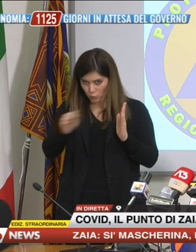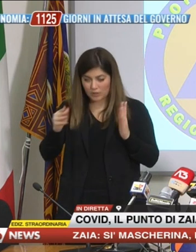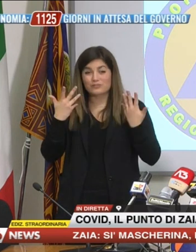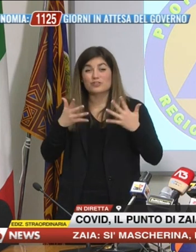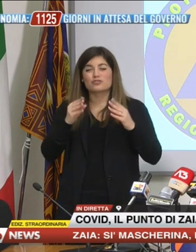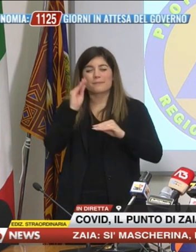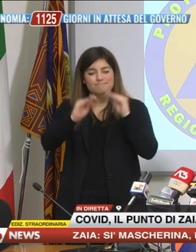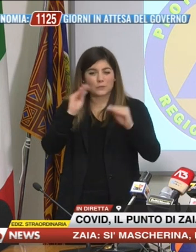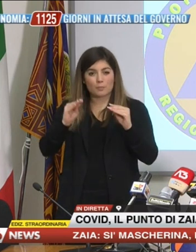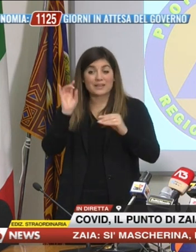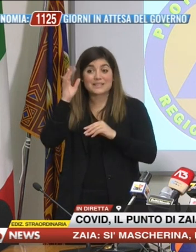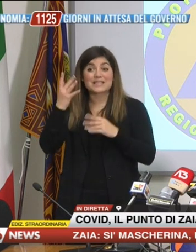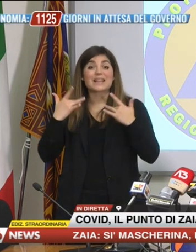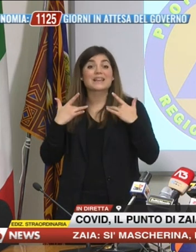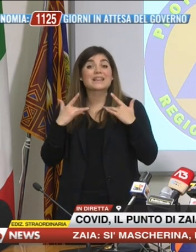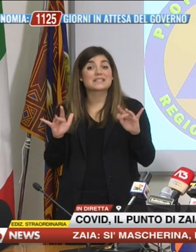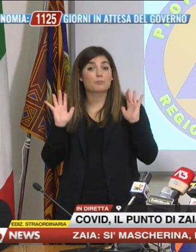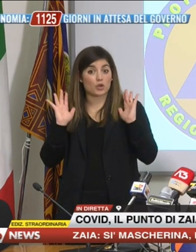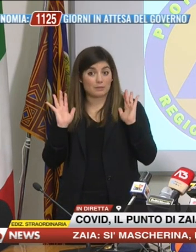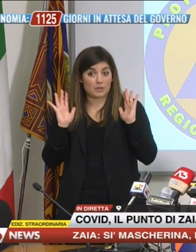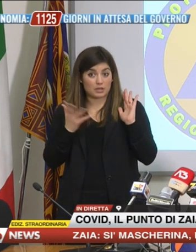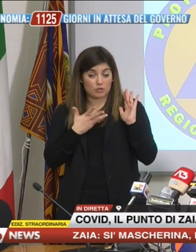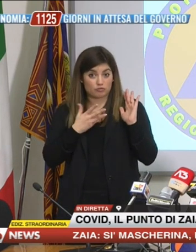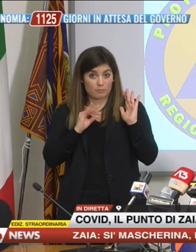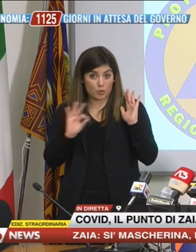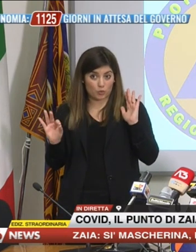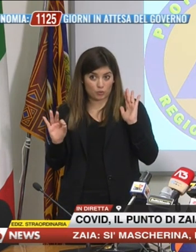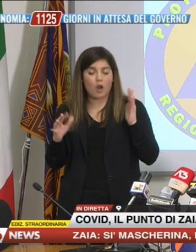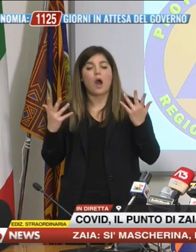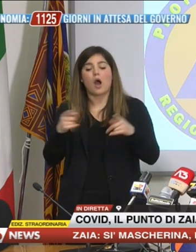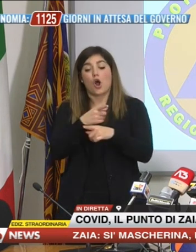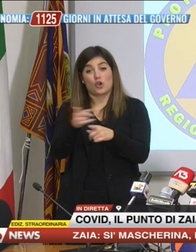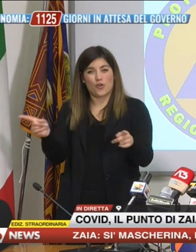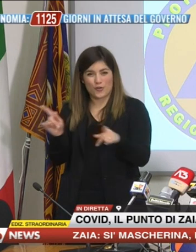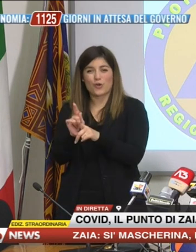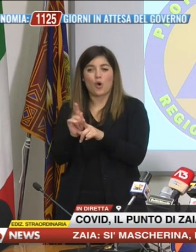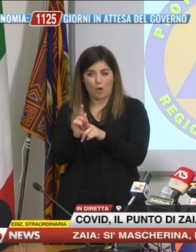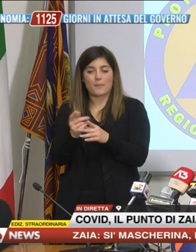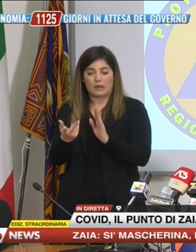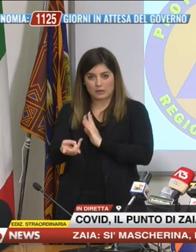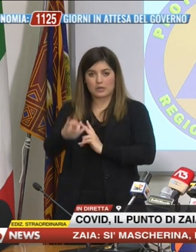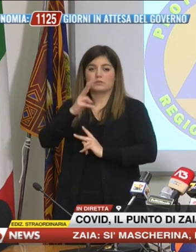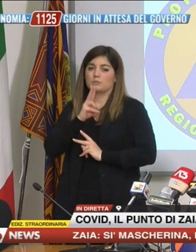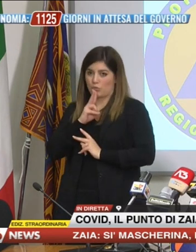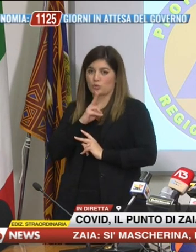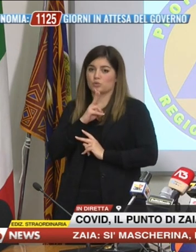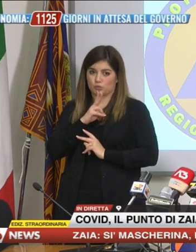dirci se c'erano delle disponibilità. Loro hanno fatto delle manifestazioni di interesse e hanno risposto quelle che voi avete